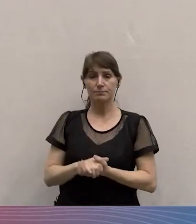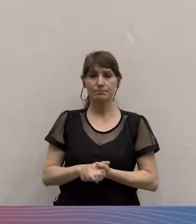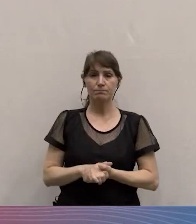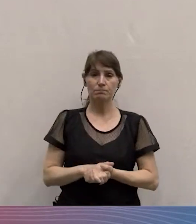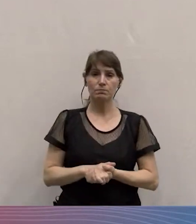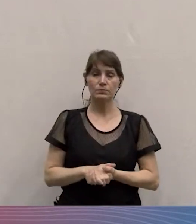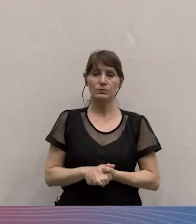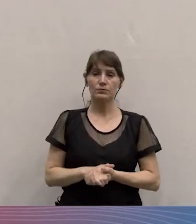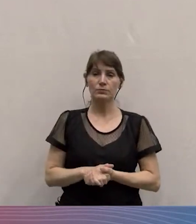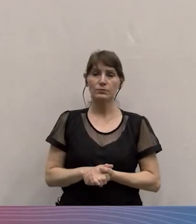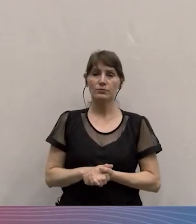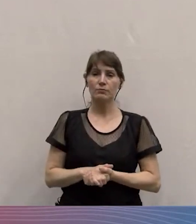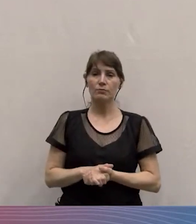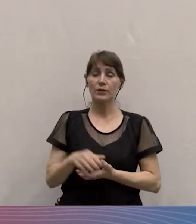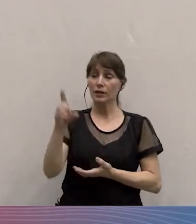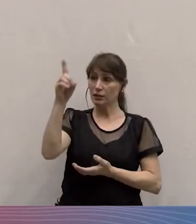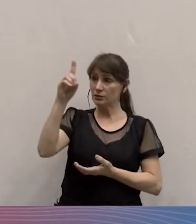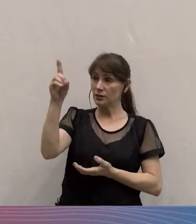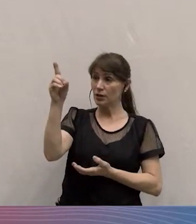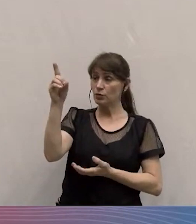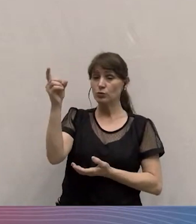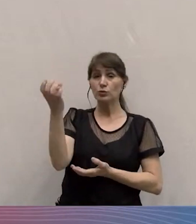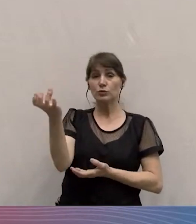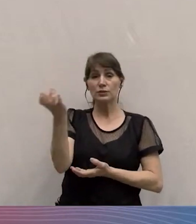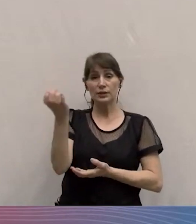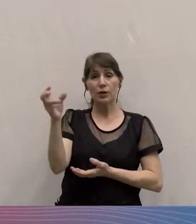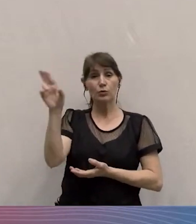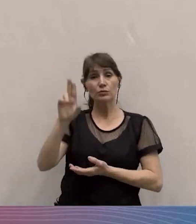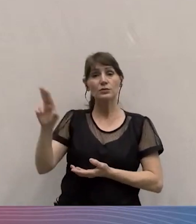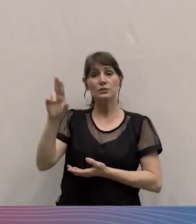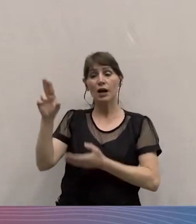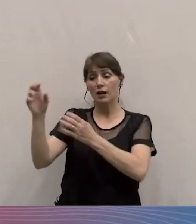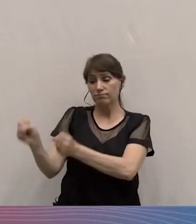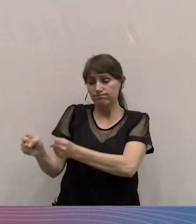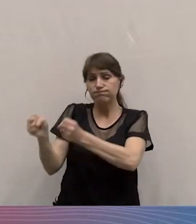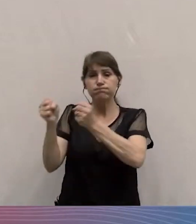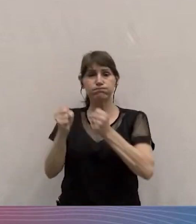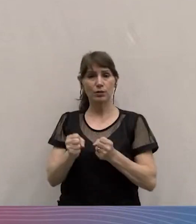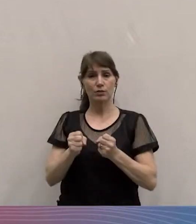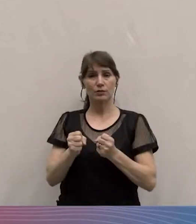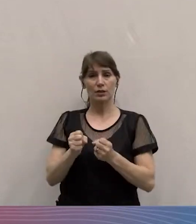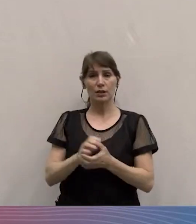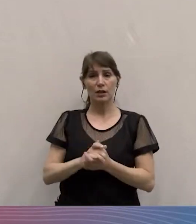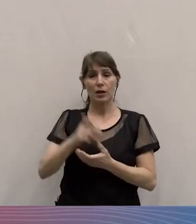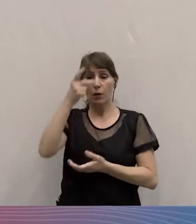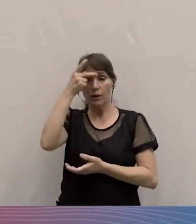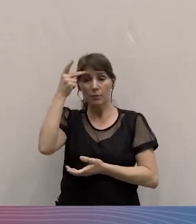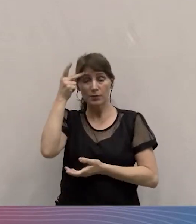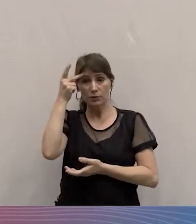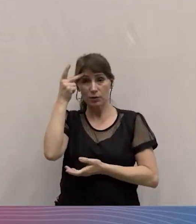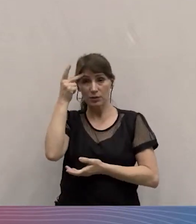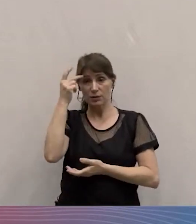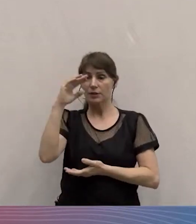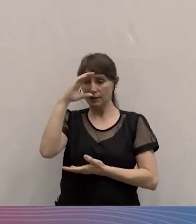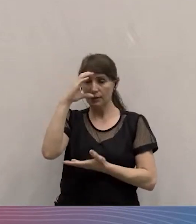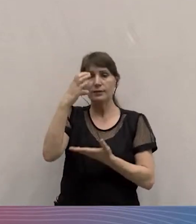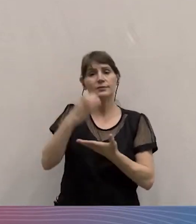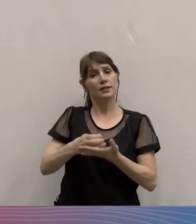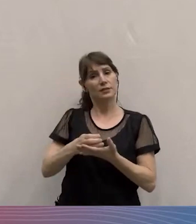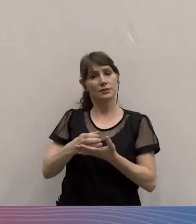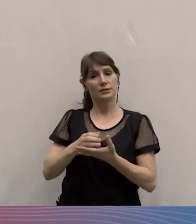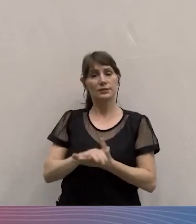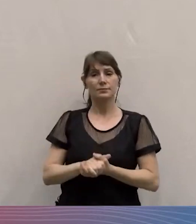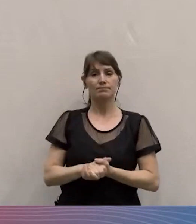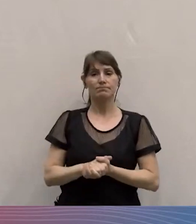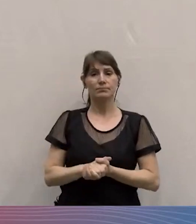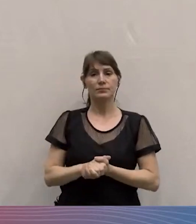Aí então Deus quer usar esse poder para com os que cremos, segundo a eficácia